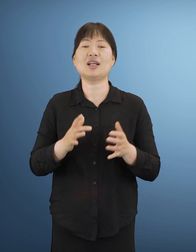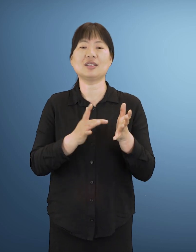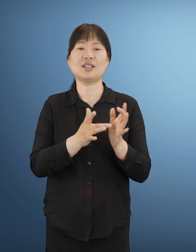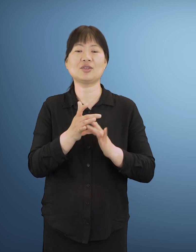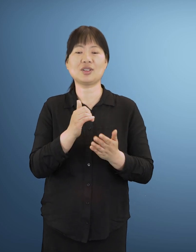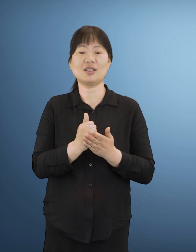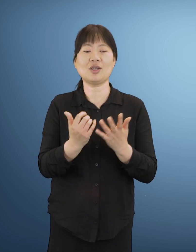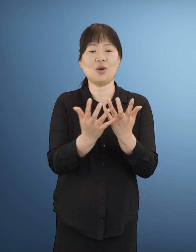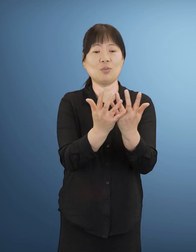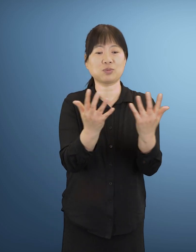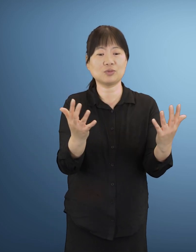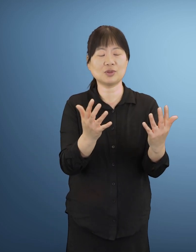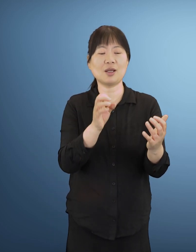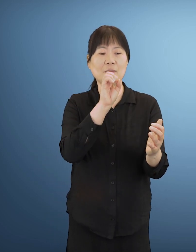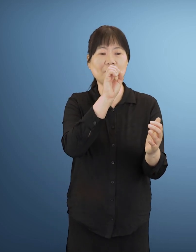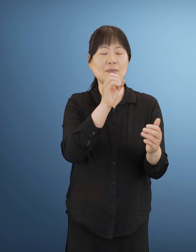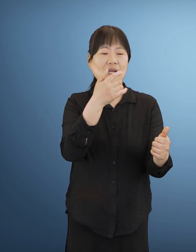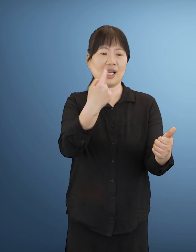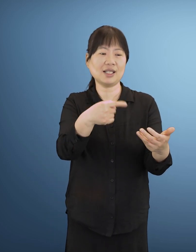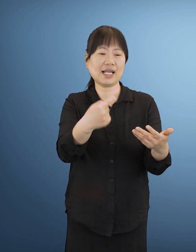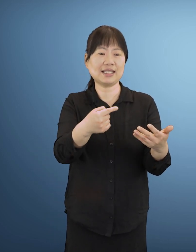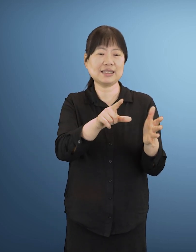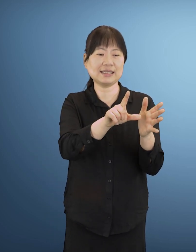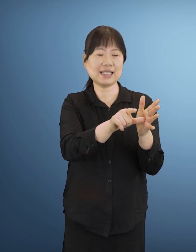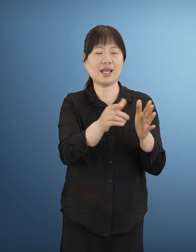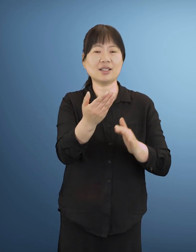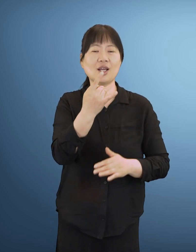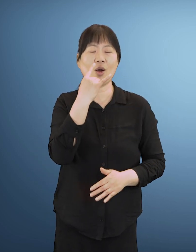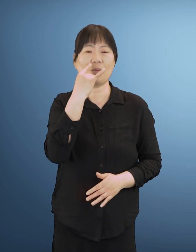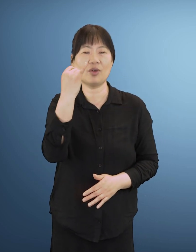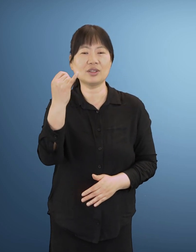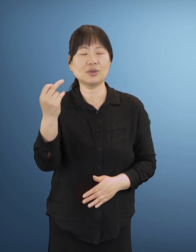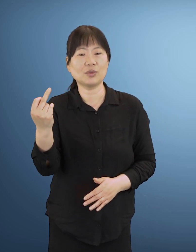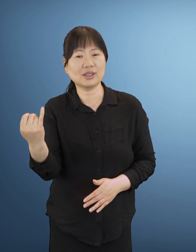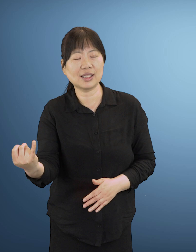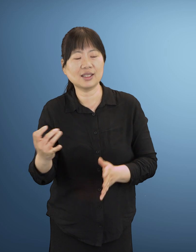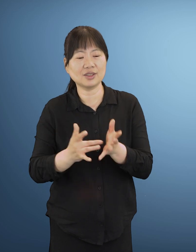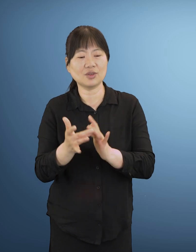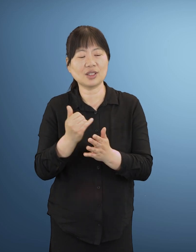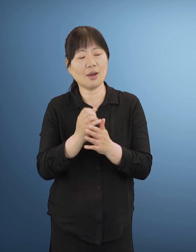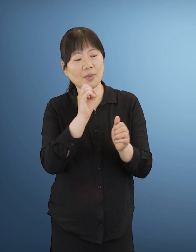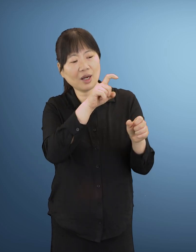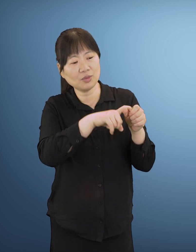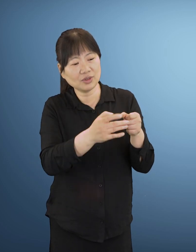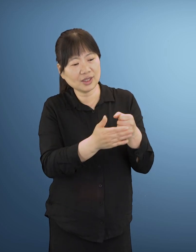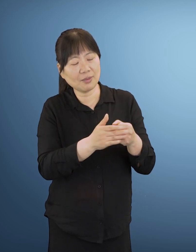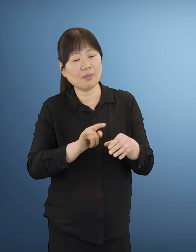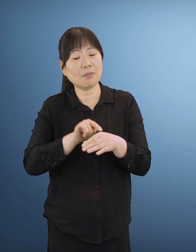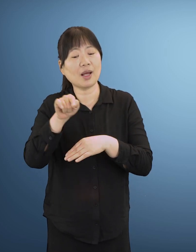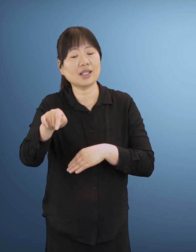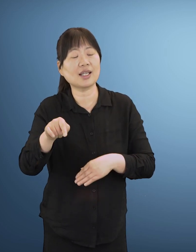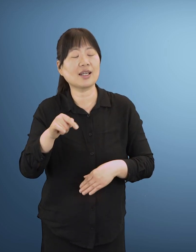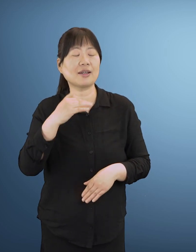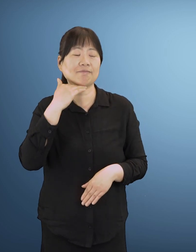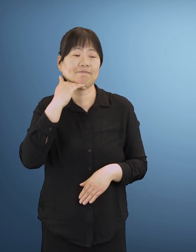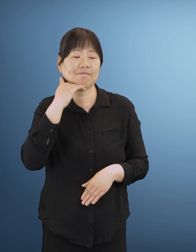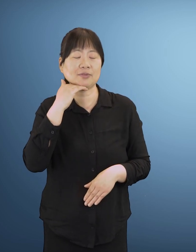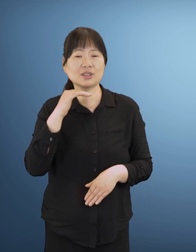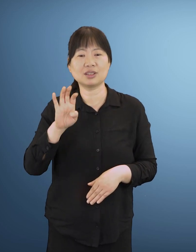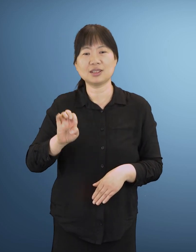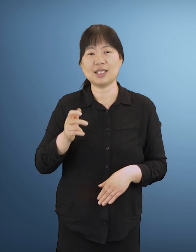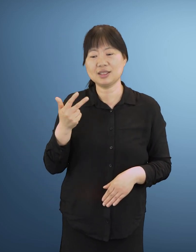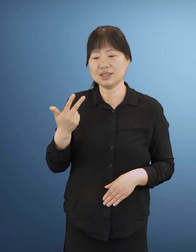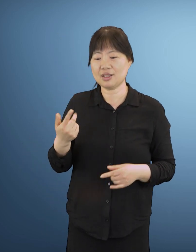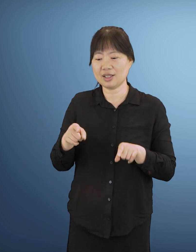예수께서 무리에게 말씀하실 때 그의 어머니와 동생들이 예수께 말하려고 밖에 섰더니 47절